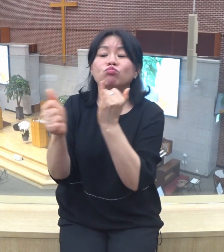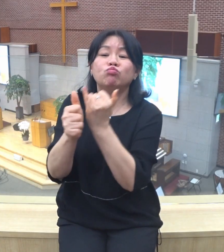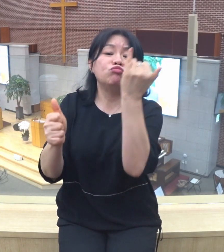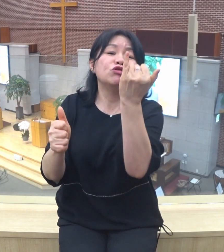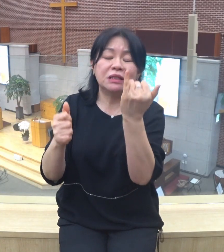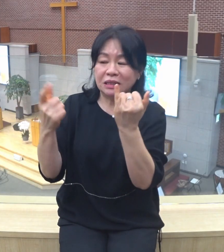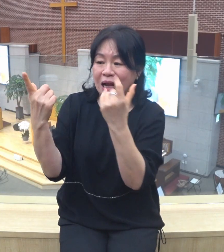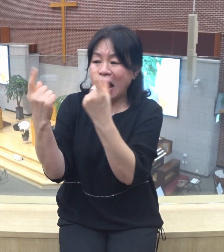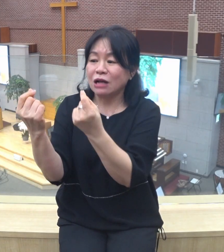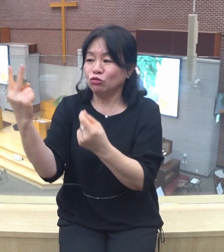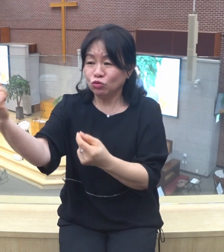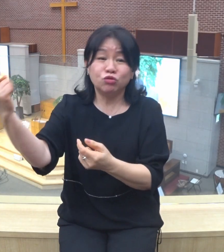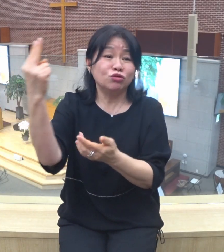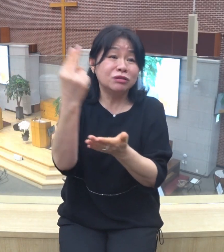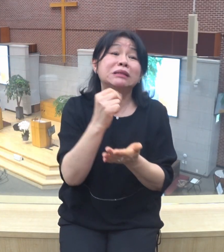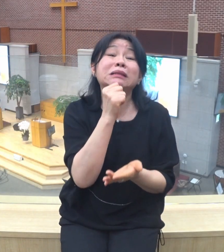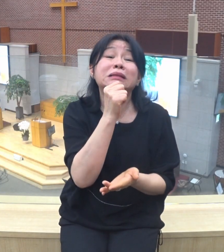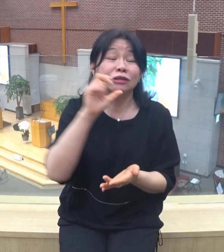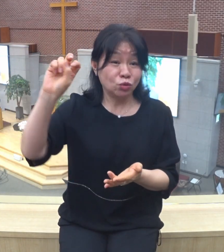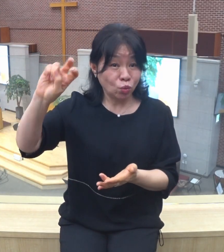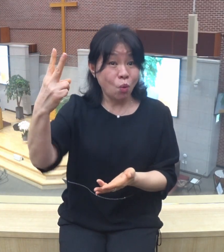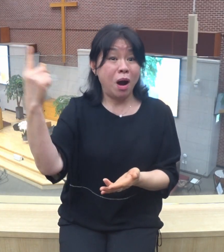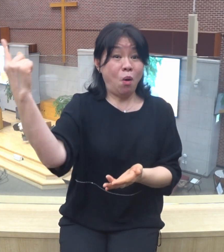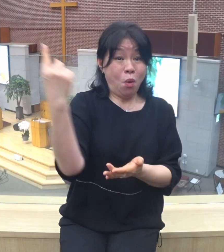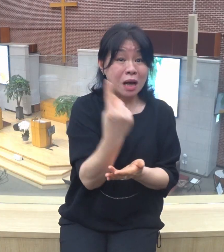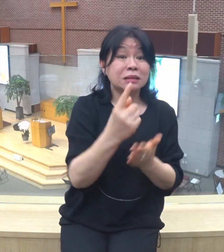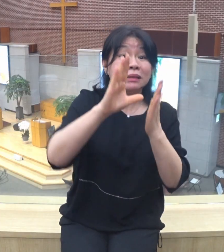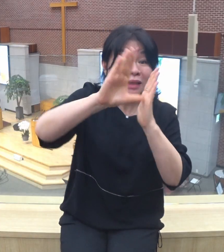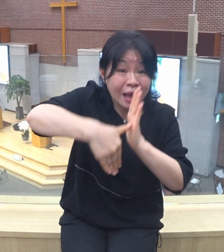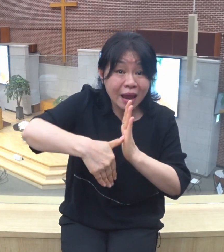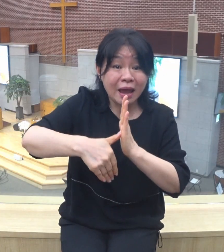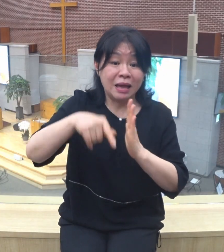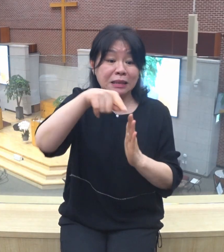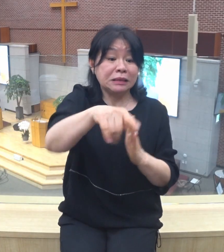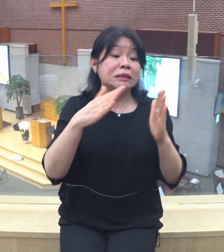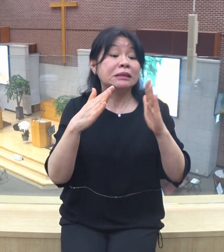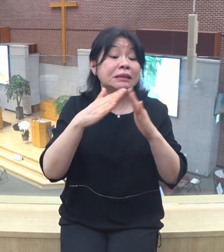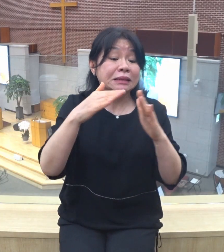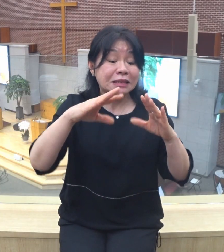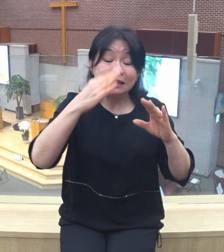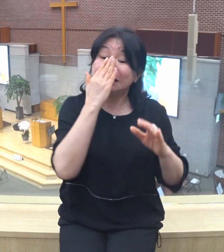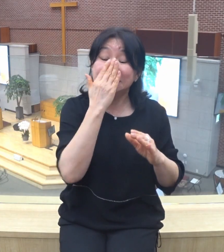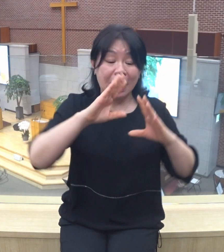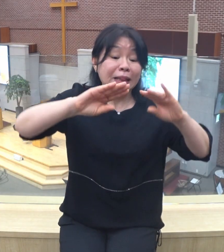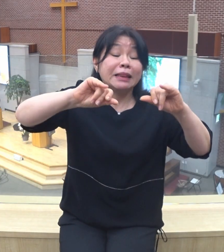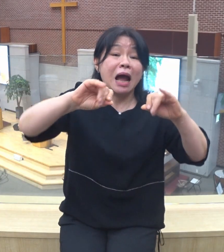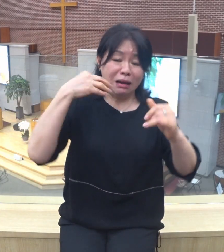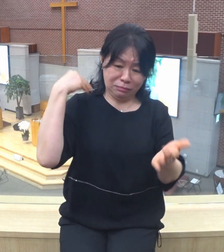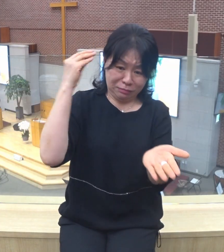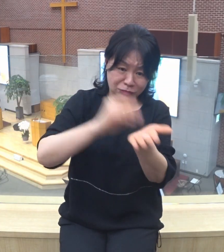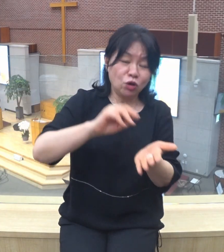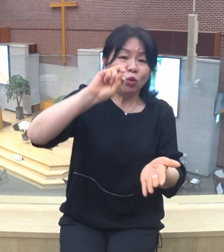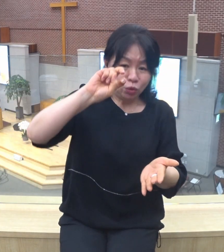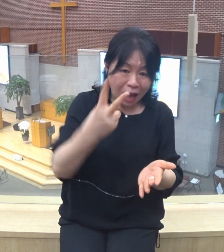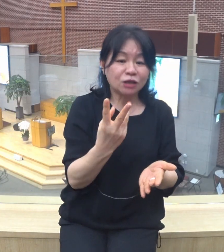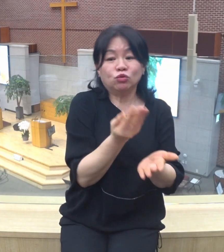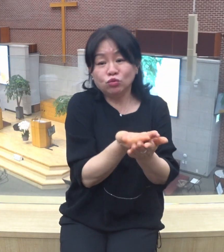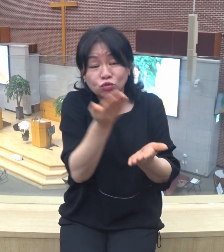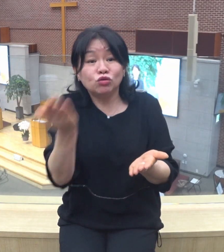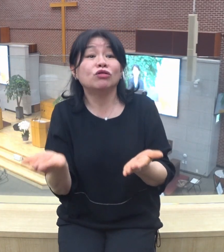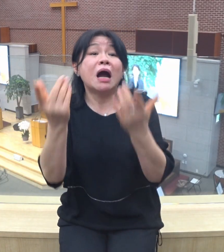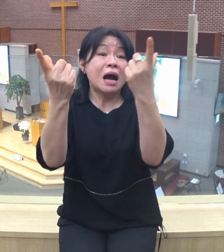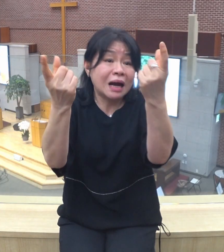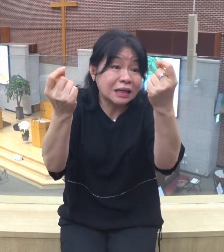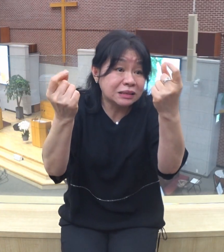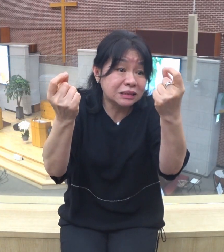사람. 네, 그리고 이 책임을 진 사람을 고엘이라 합니다. 이스라엘 백성에게 하나님께서는 너희를 내가